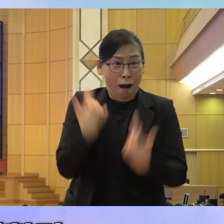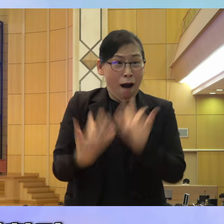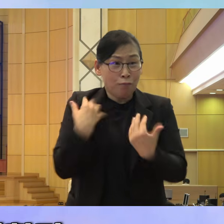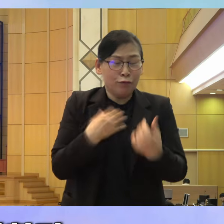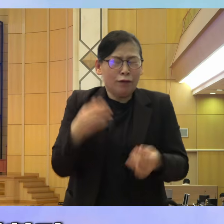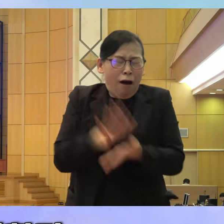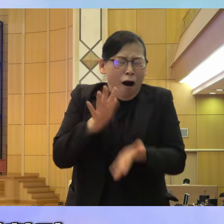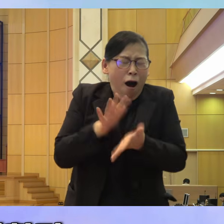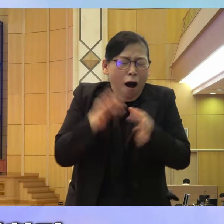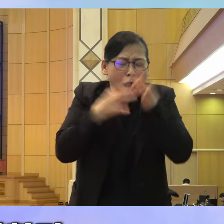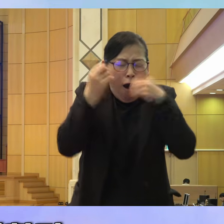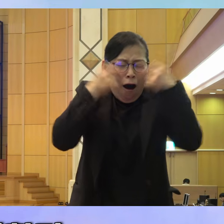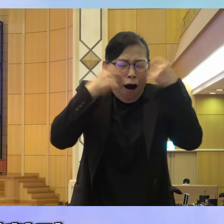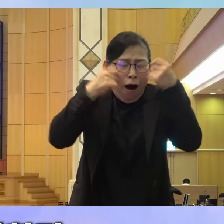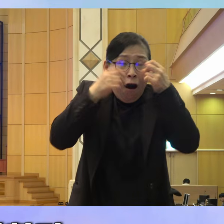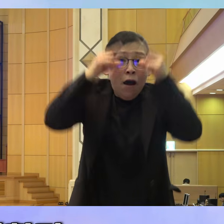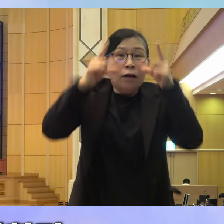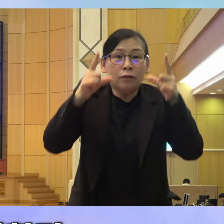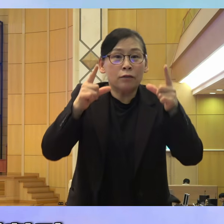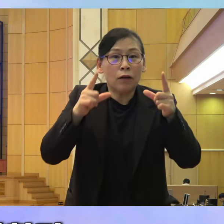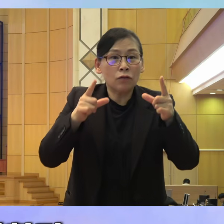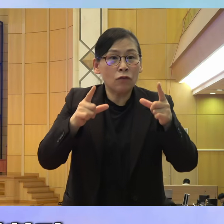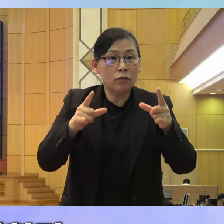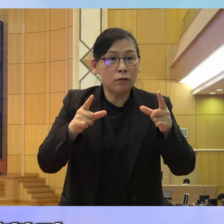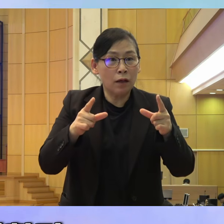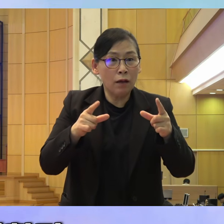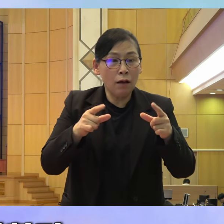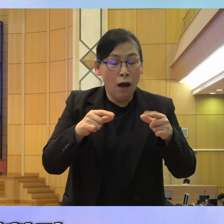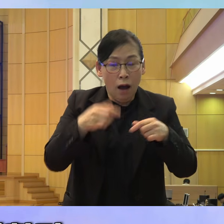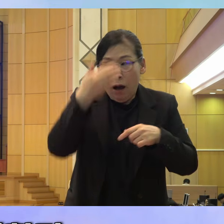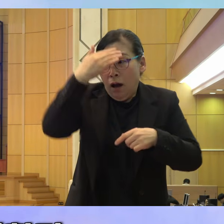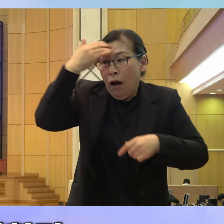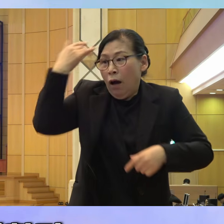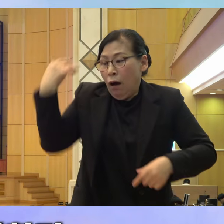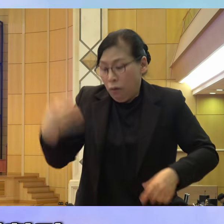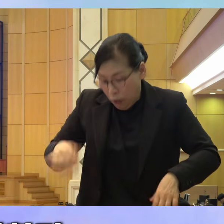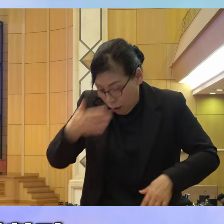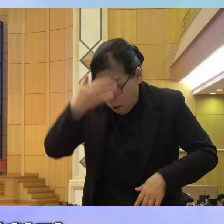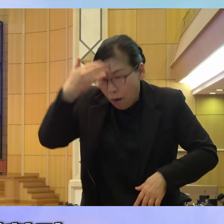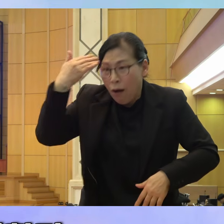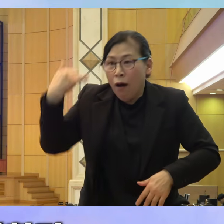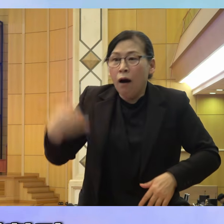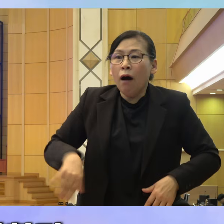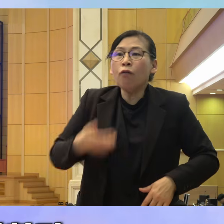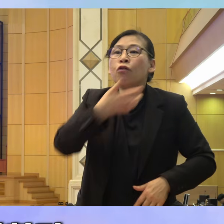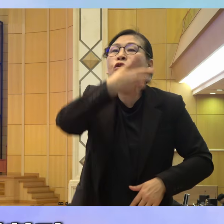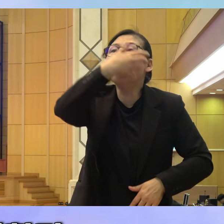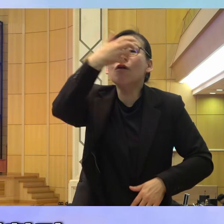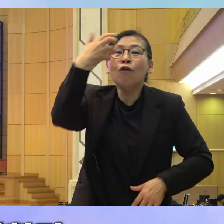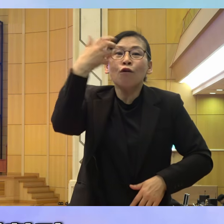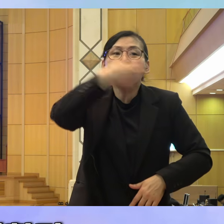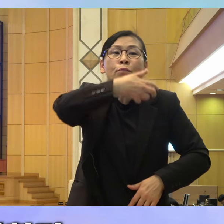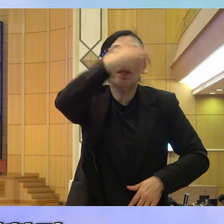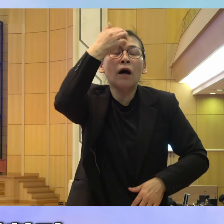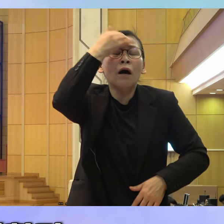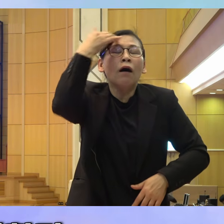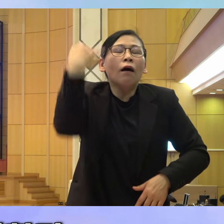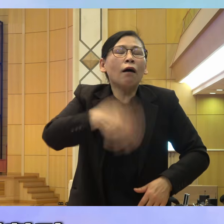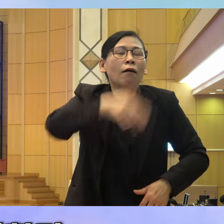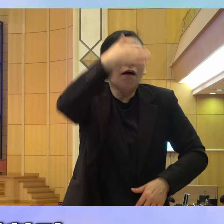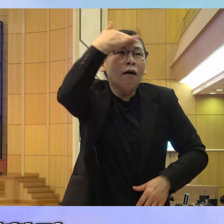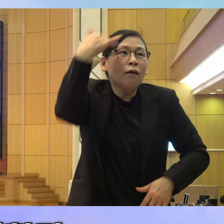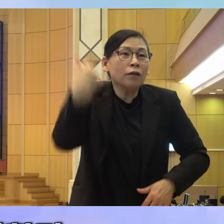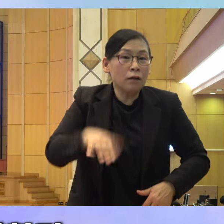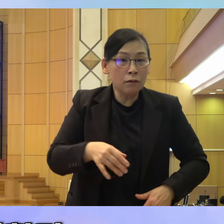꿈을, 악몽을 꾸고 나면 잠도 안 와. 다시는 그런 꿈 꾸고 싶지도 않아. 지옥에